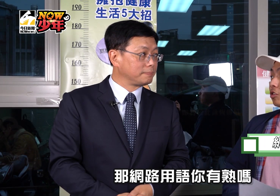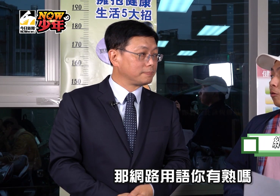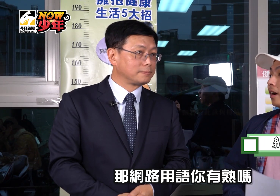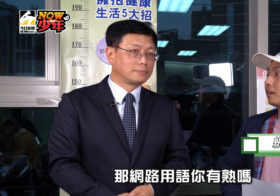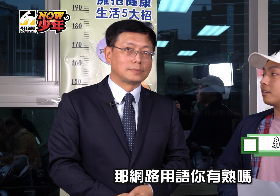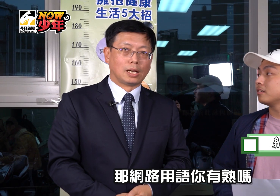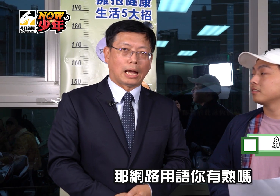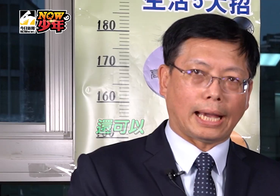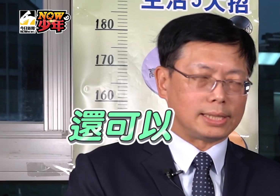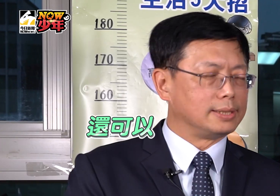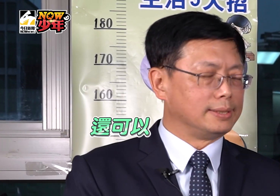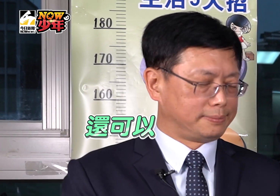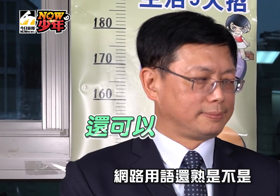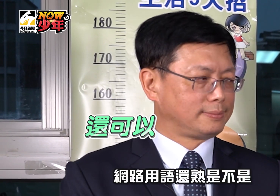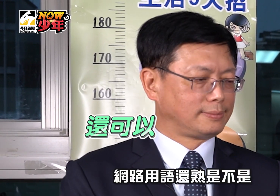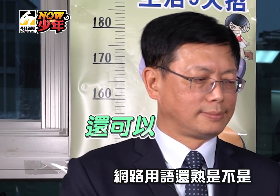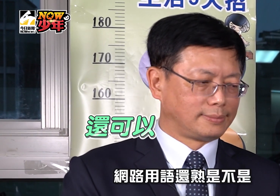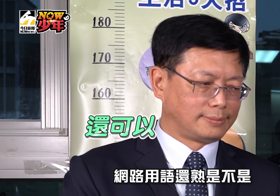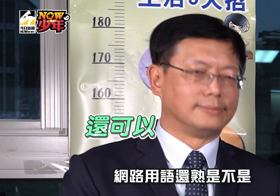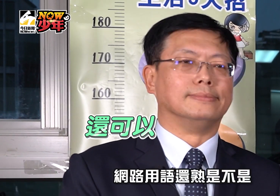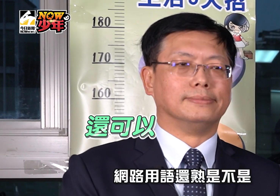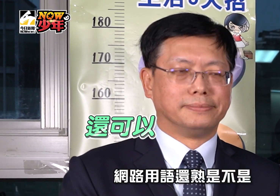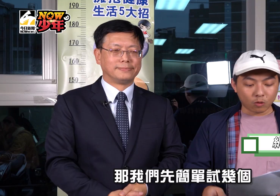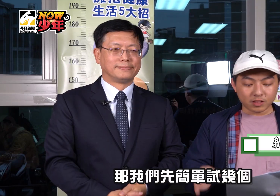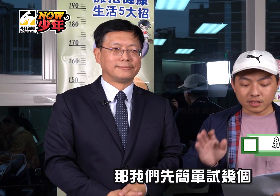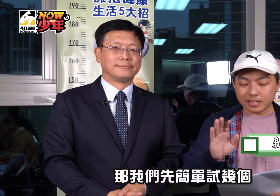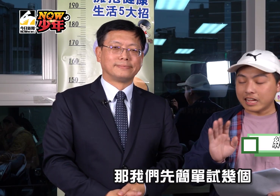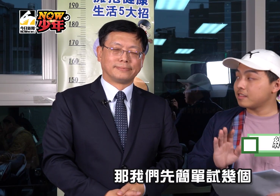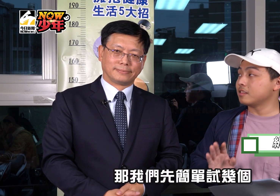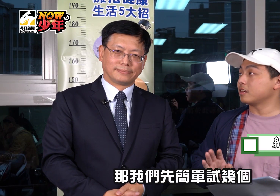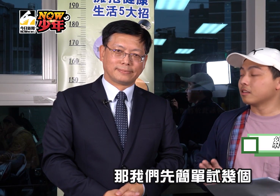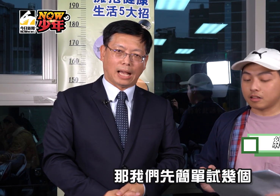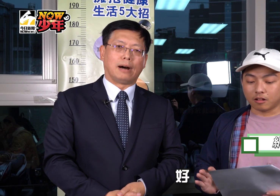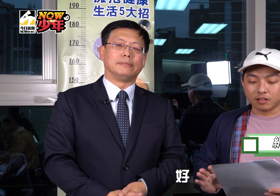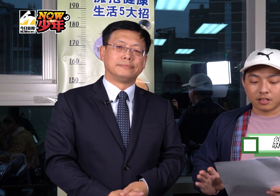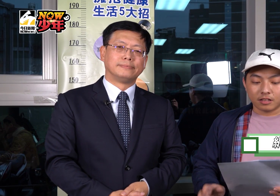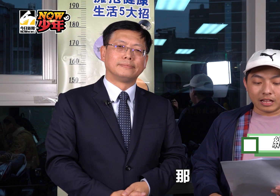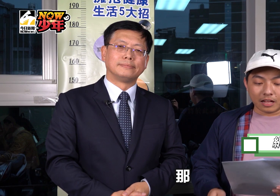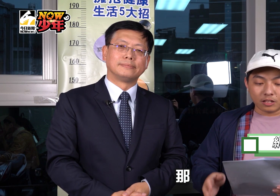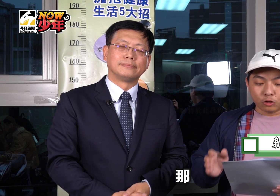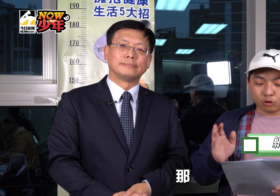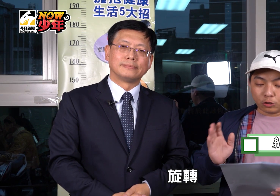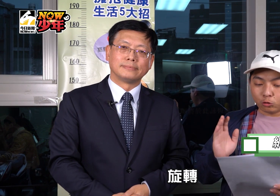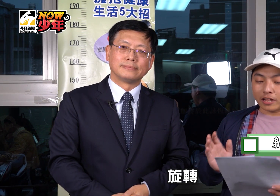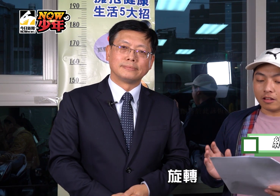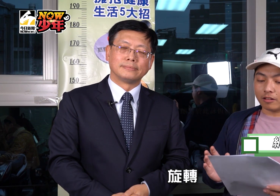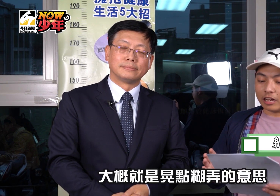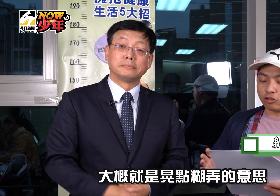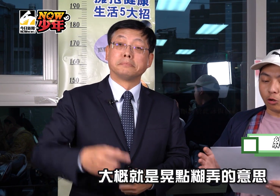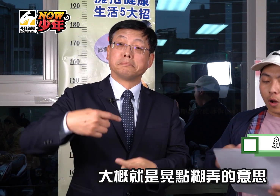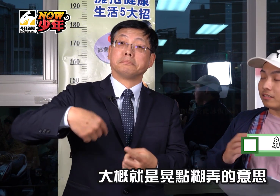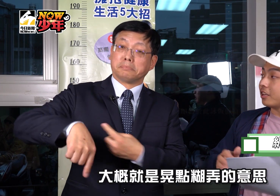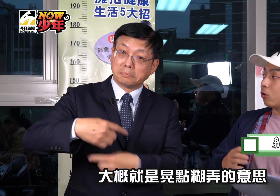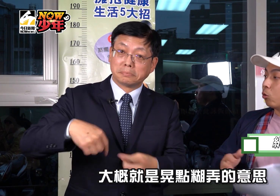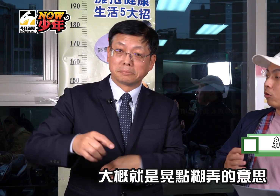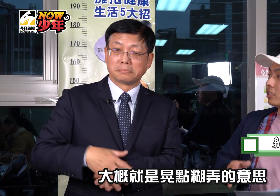吗？ 还可以。 网络用语还熟是不是？好，那我们先简单试几个。 好， 那旋转大概就是晃点窟窿的意